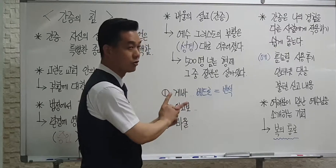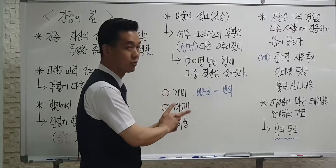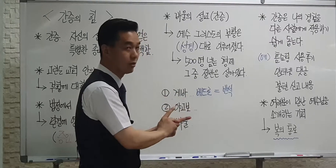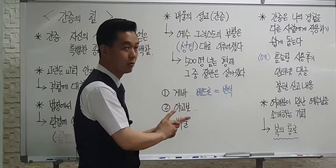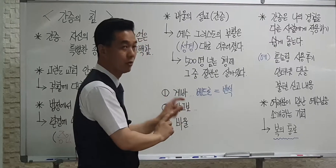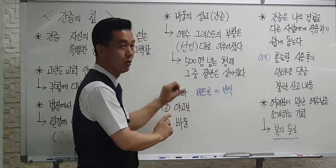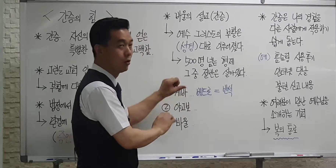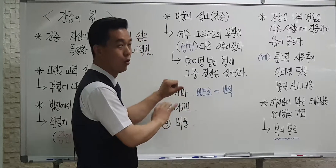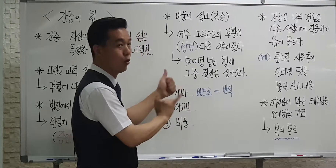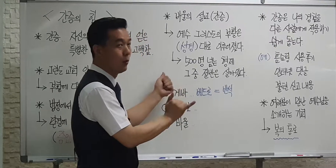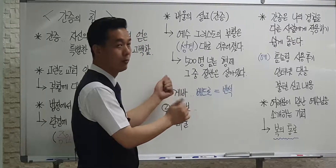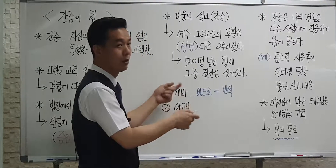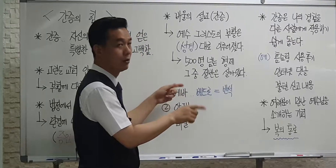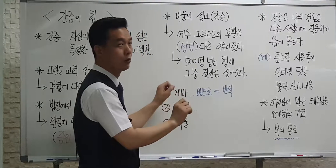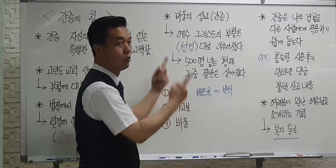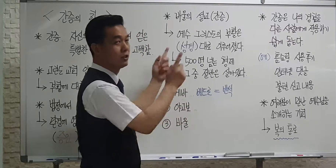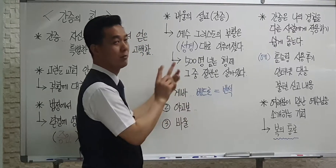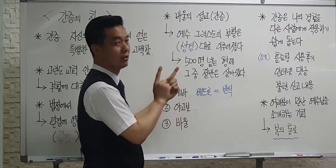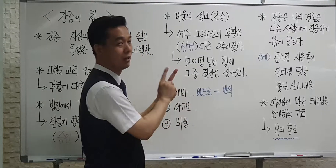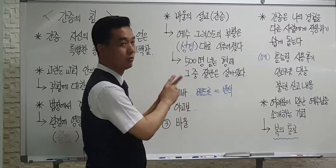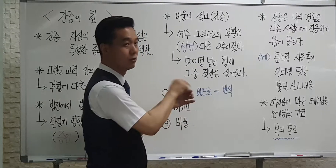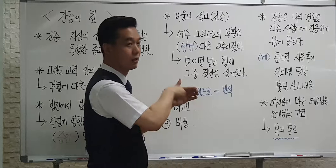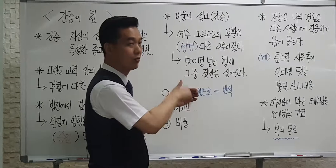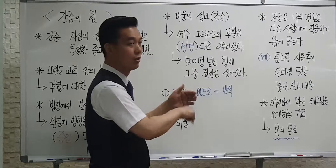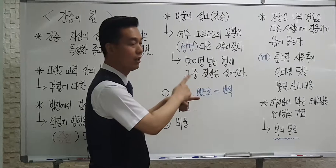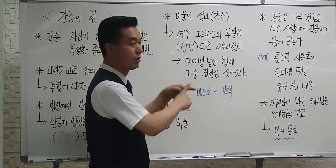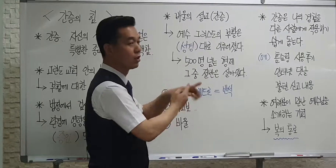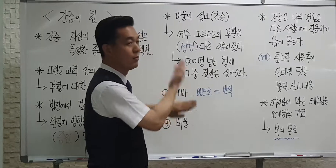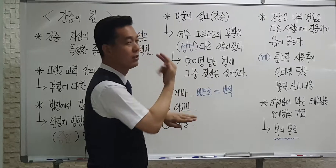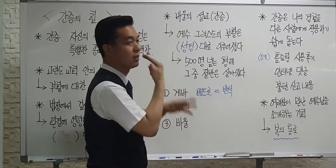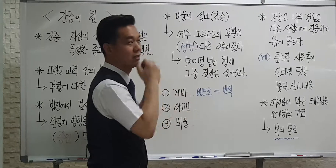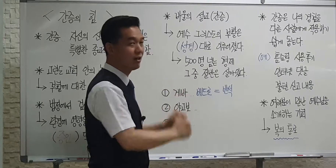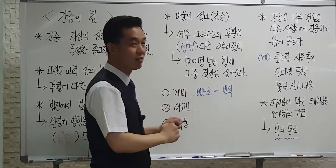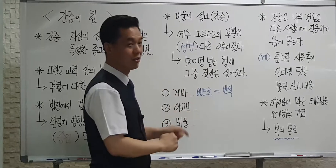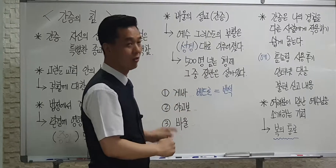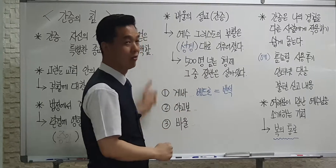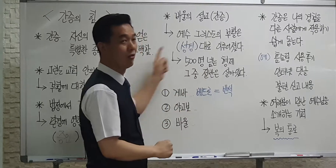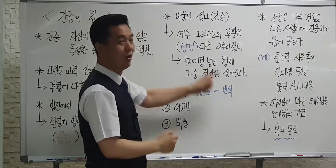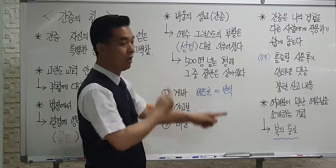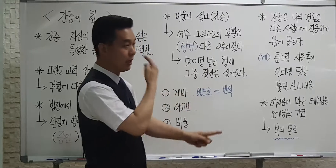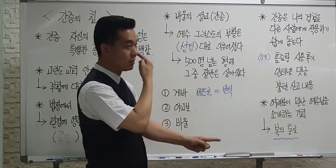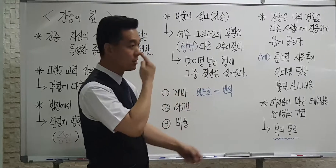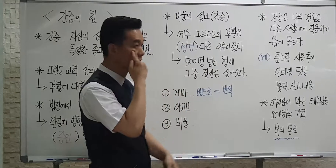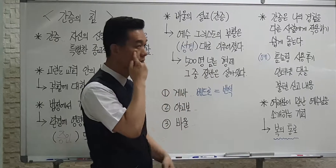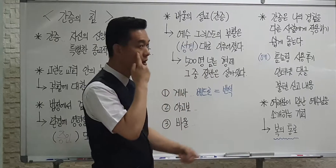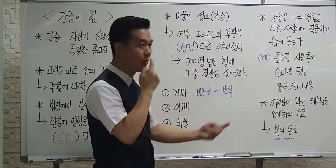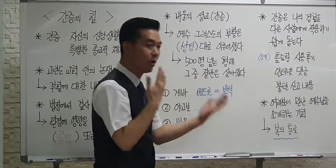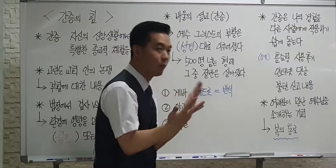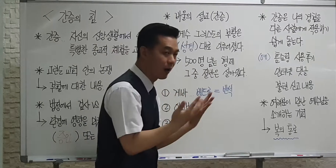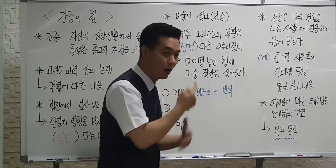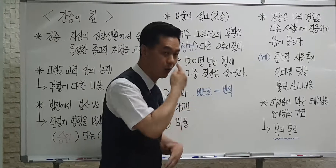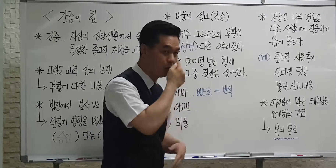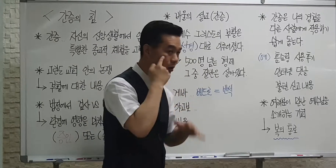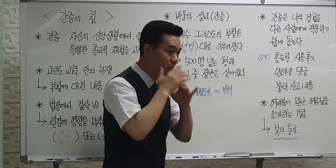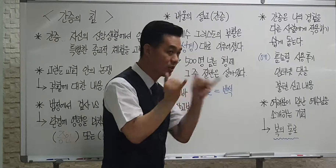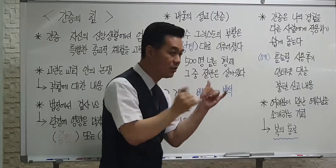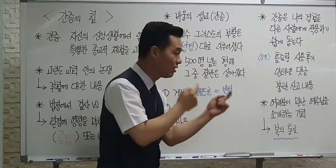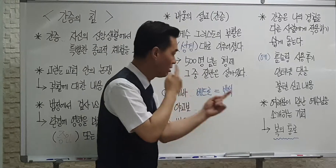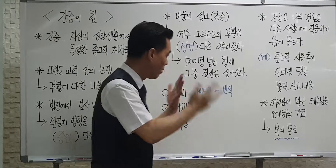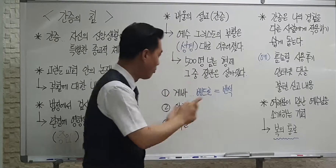만나주셨어요. 500명을 동시에 만나고 그 가운데 절반 이상이 살아있어요. 증거가 명백하고 증인들이